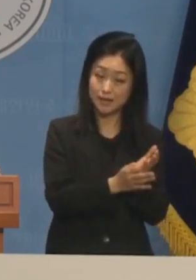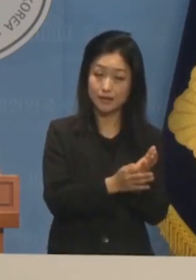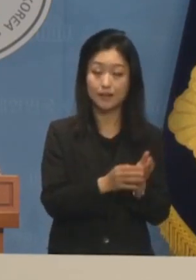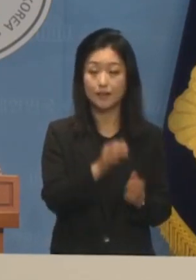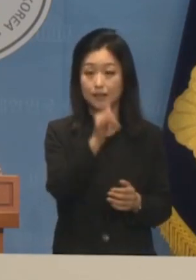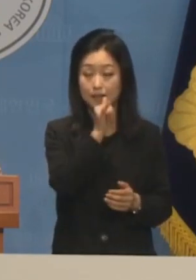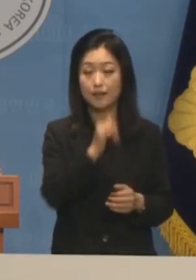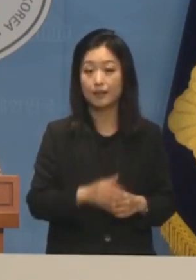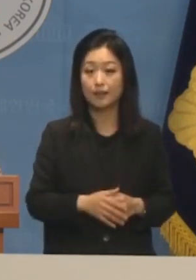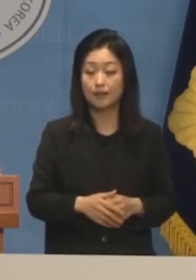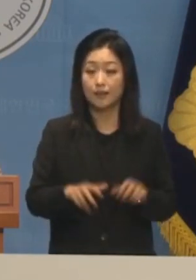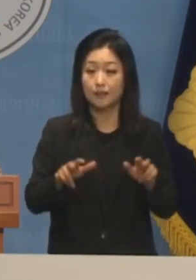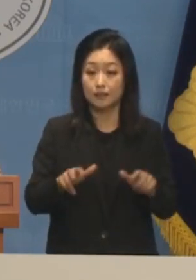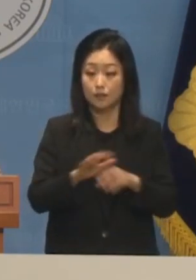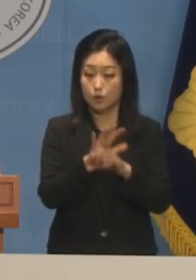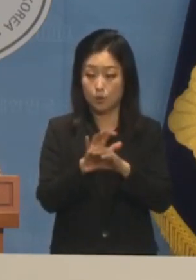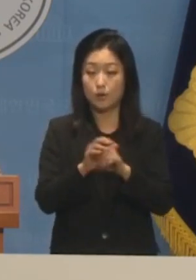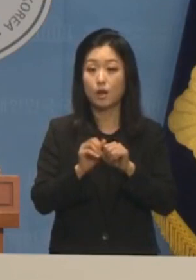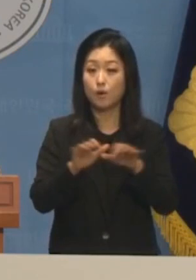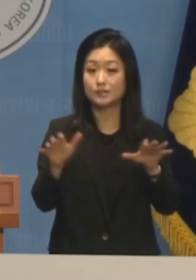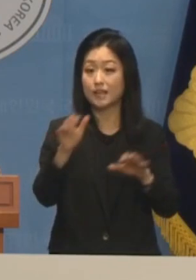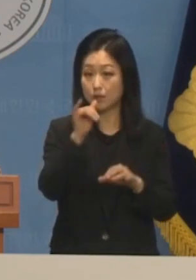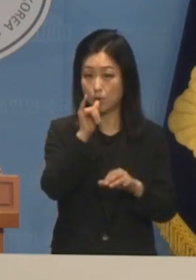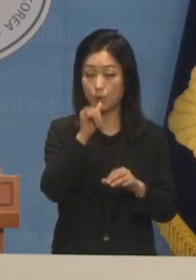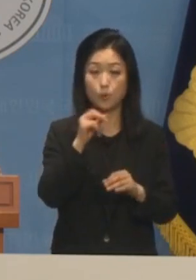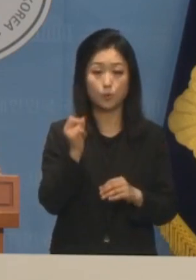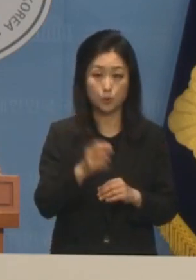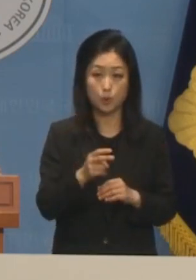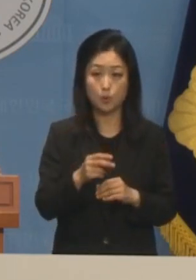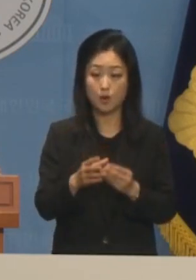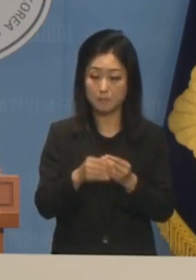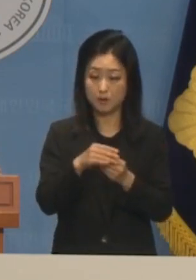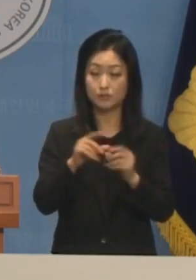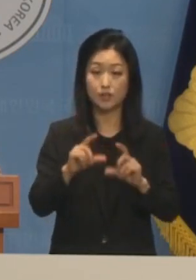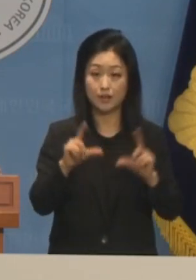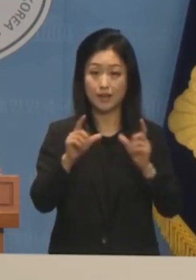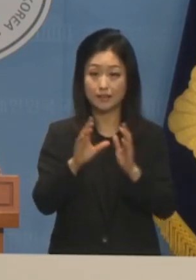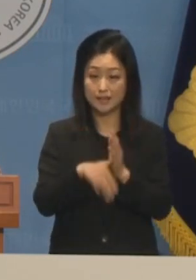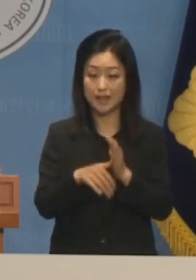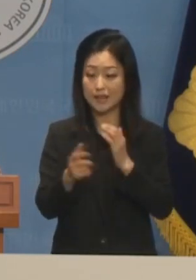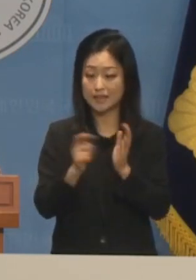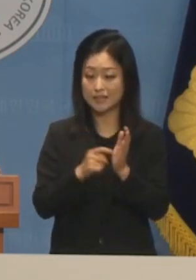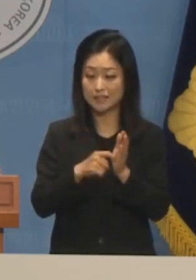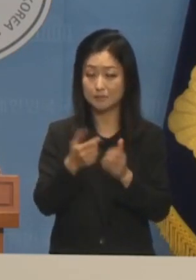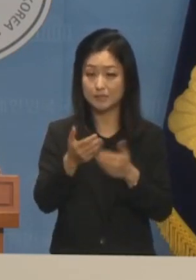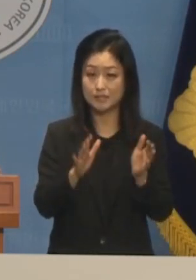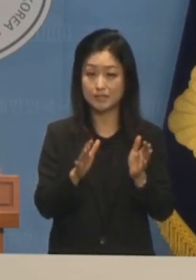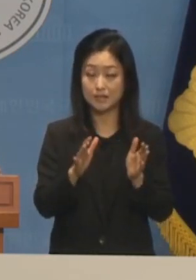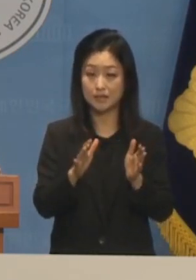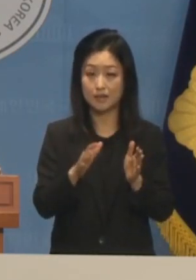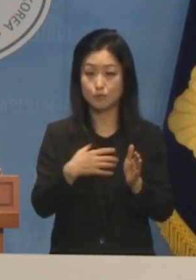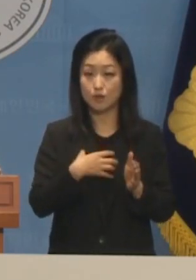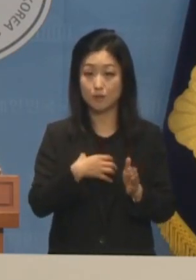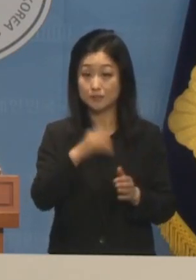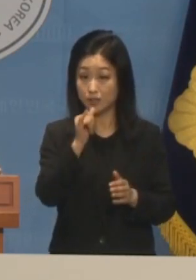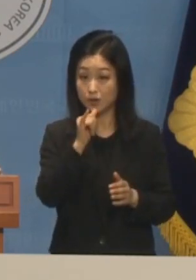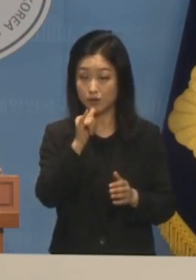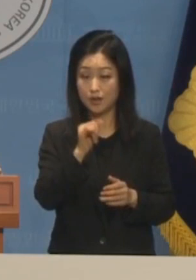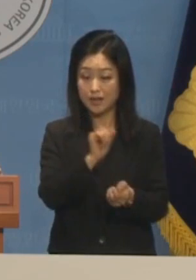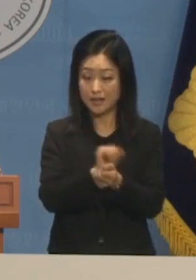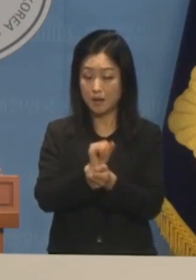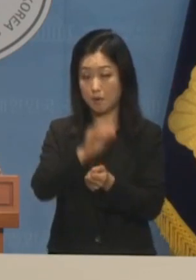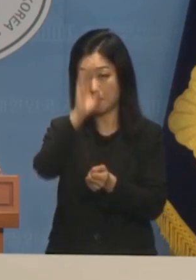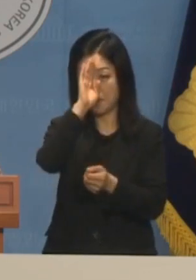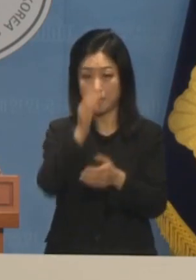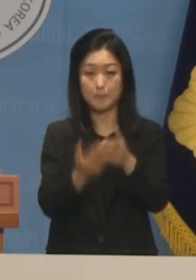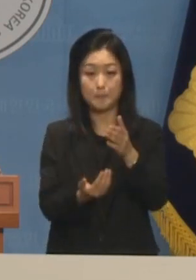있습니다. 현재 코로나가 확산되고 있고 또 명절 연휴에 응급실 대란이 예고되고 있습니다. 감염병과 같은